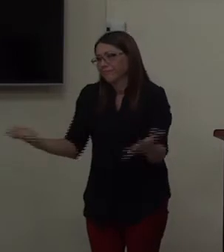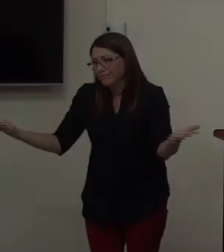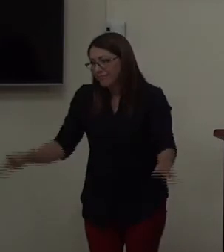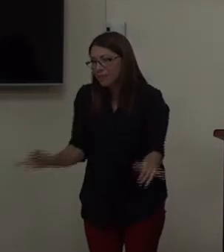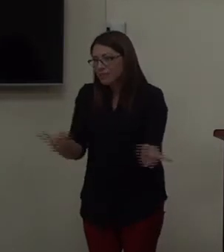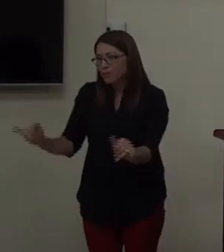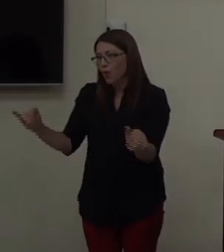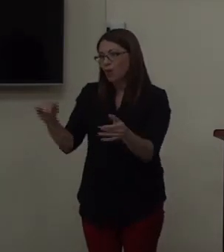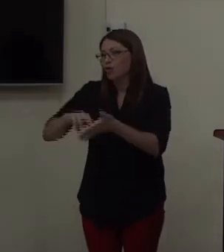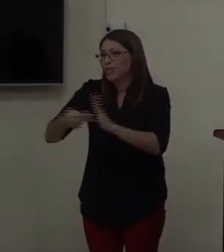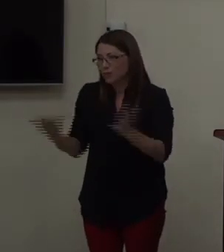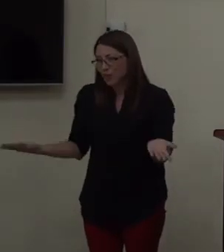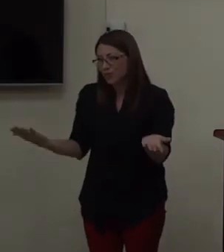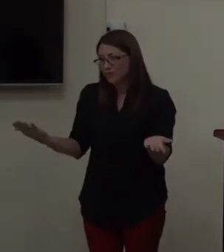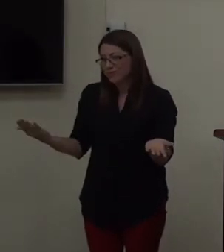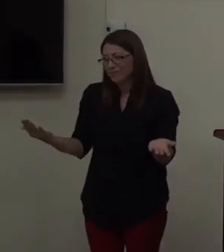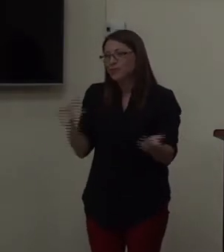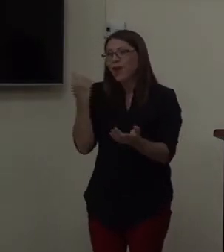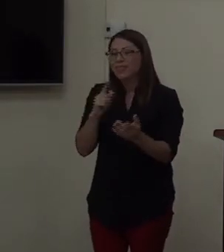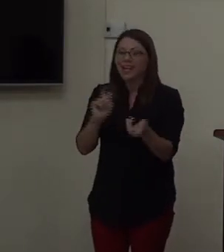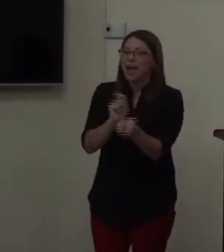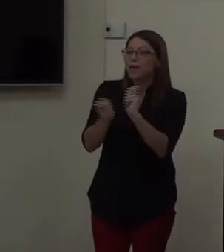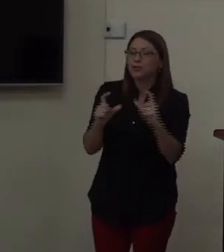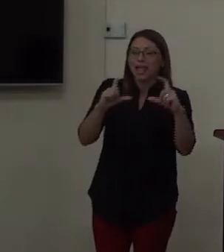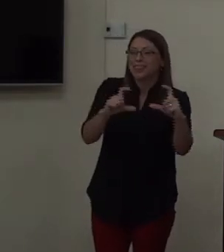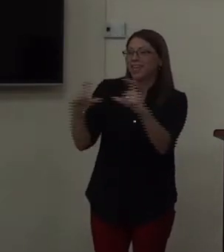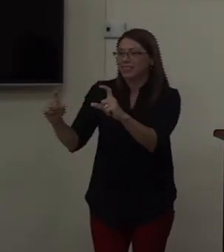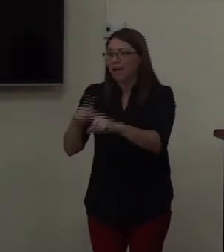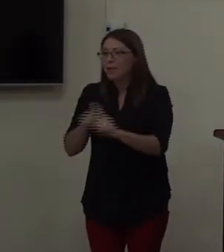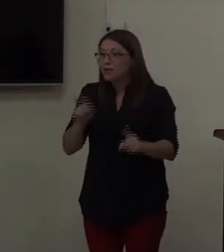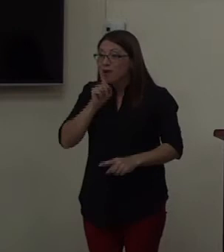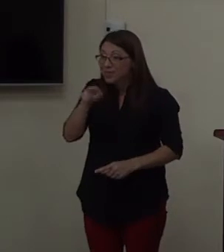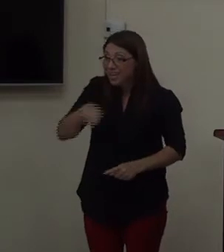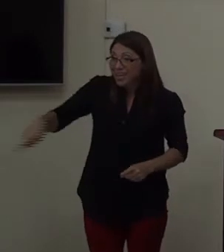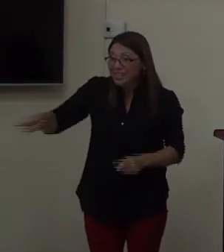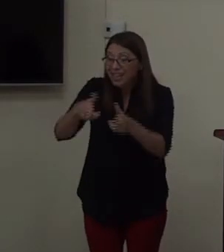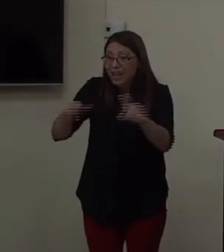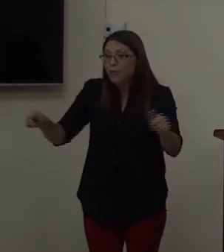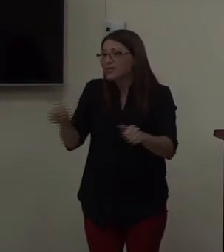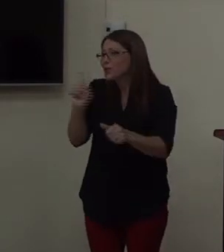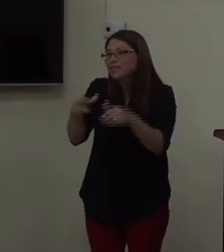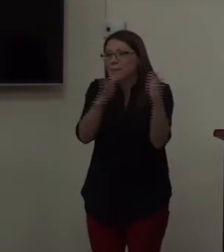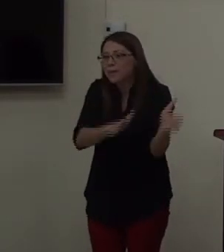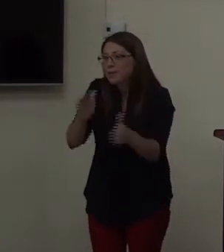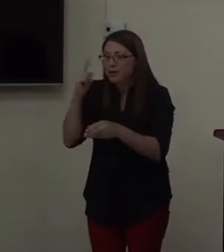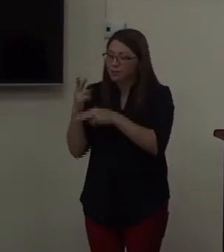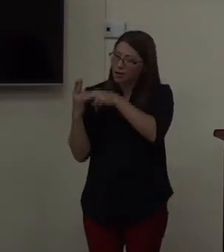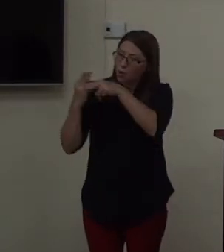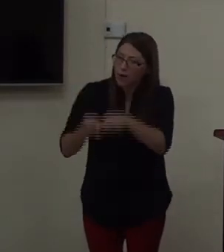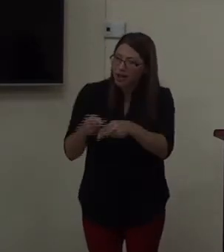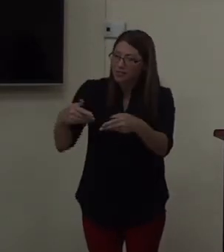en el mismo concepto, ¿verdad? Es por lo que cambiamos la etiqueta, y es que esas lenguas no están preparadas para nombrar esa nueva realidad de esas